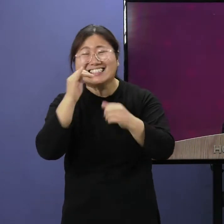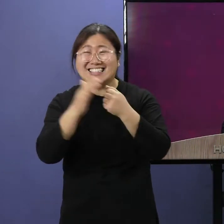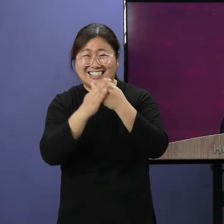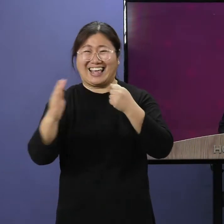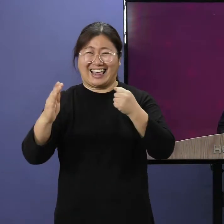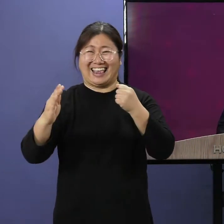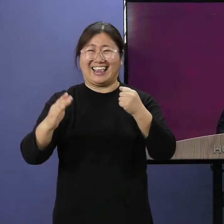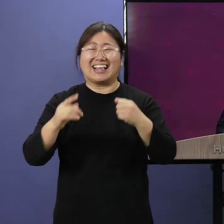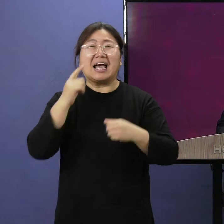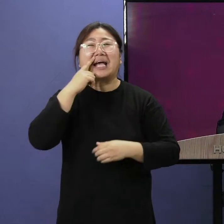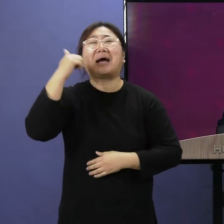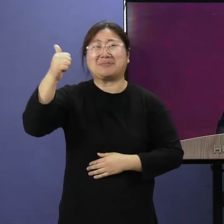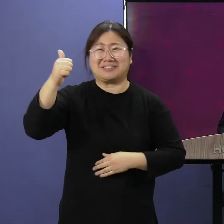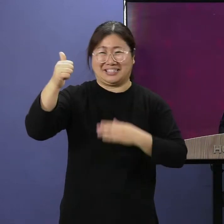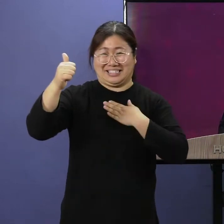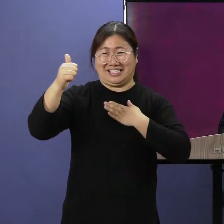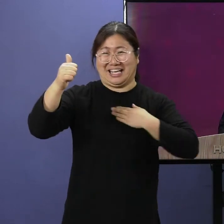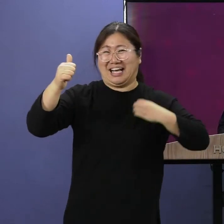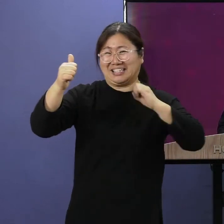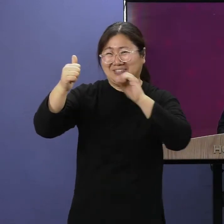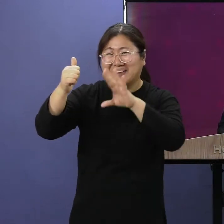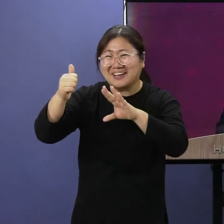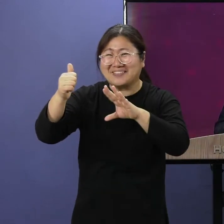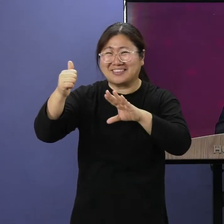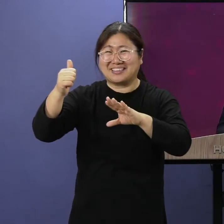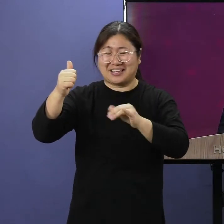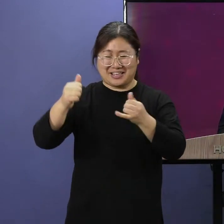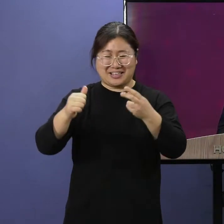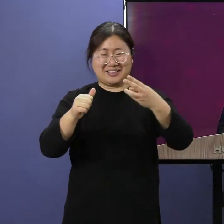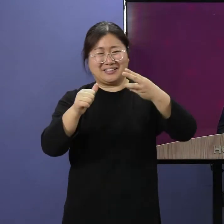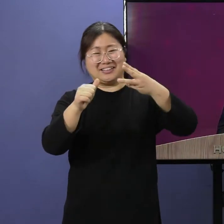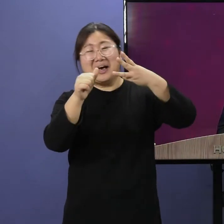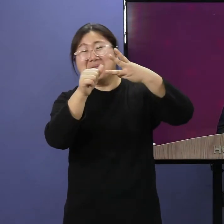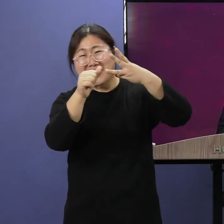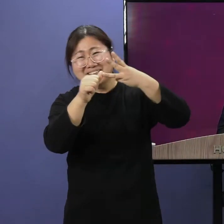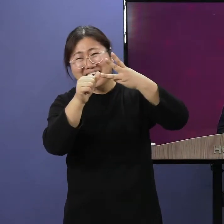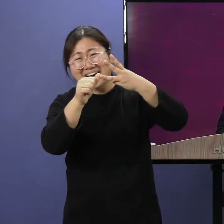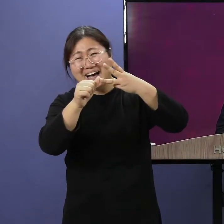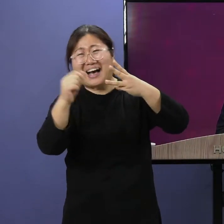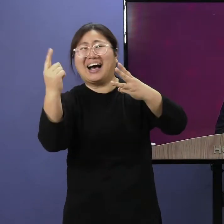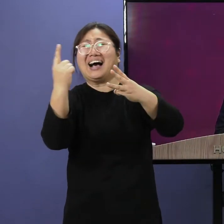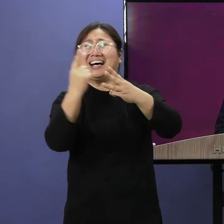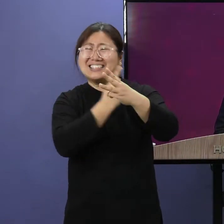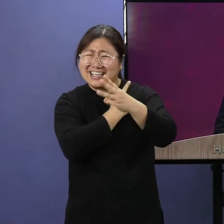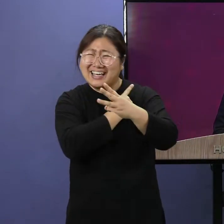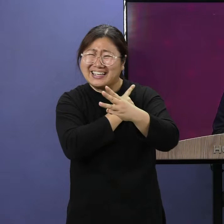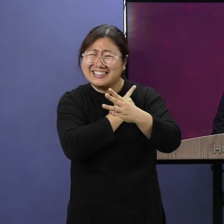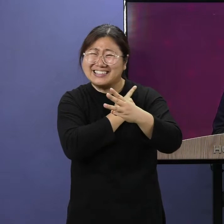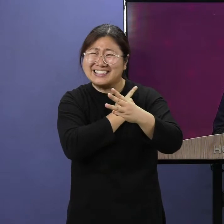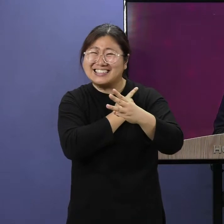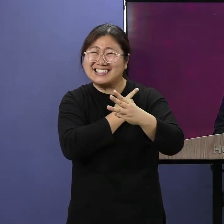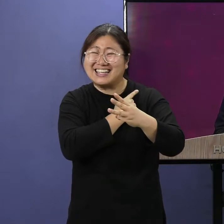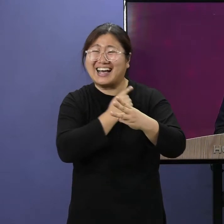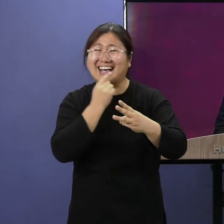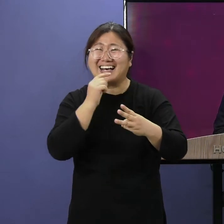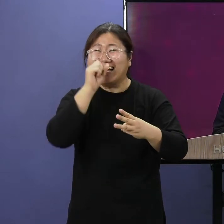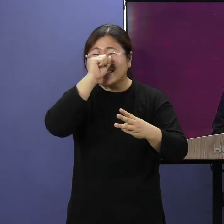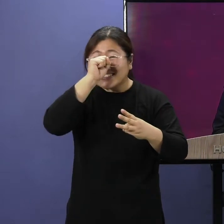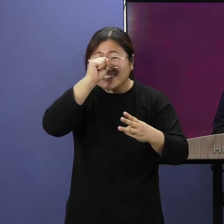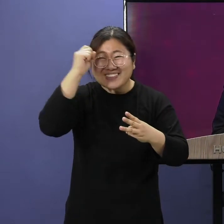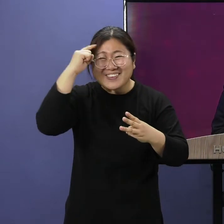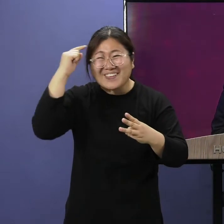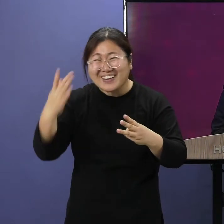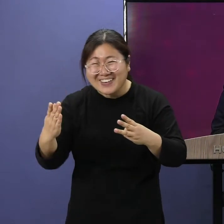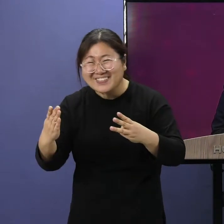그래요. 그럼 네가 제일 낫지. 넌 내 속을 안 썩이니까 너가 제일 낫지. 그리고 며칠